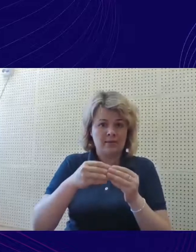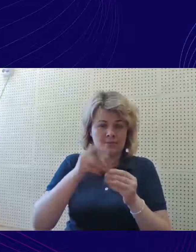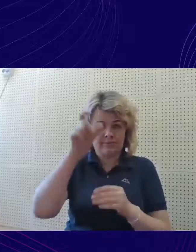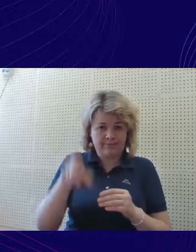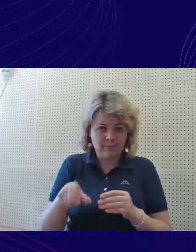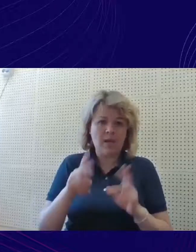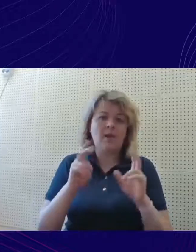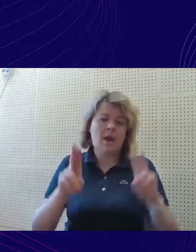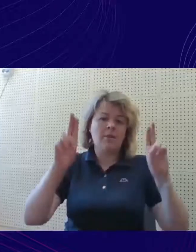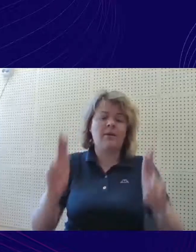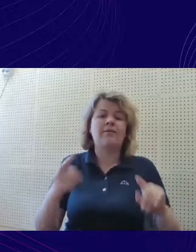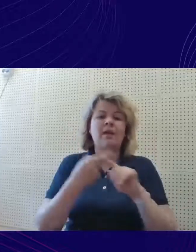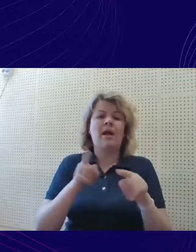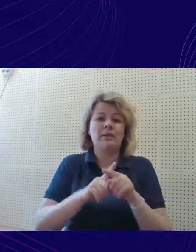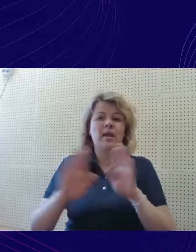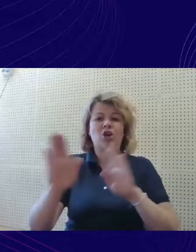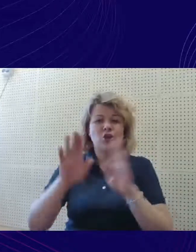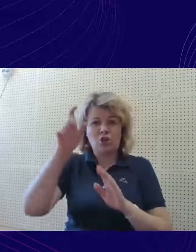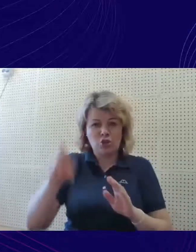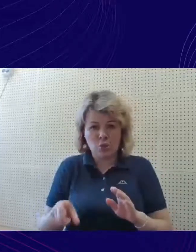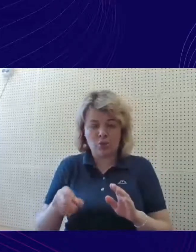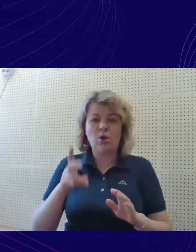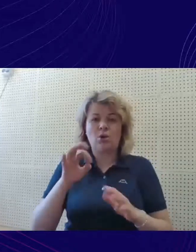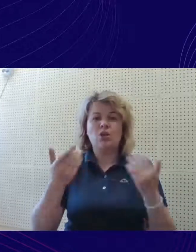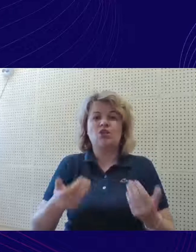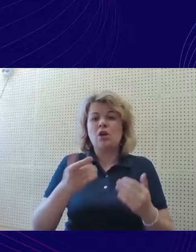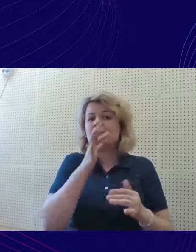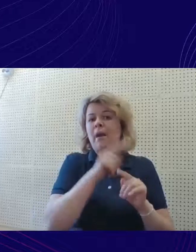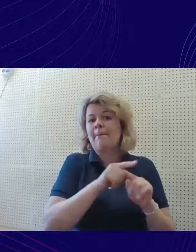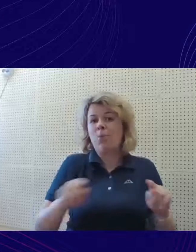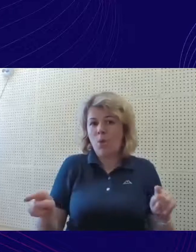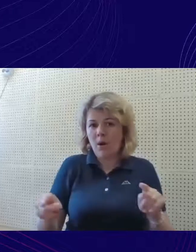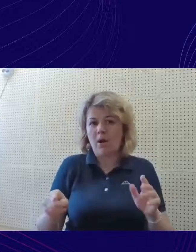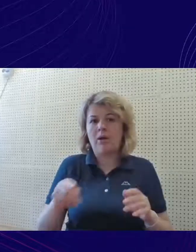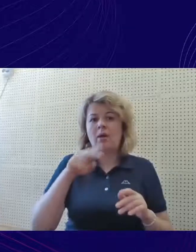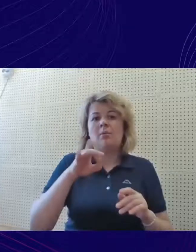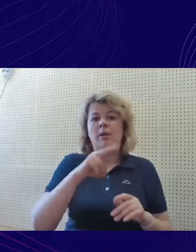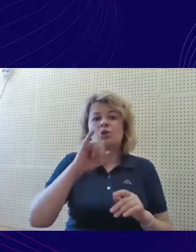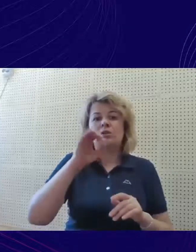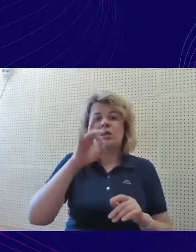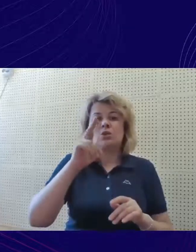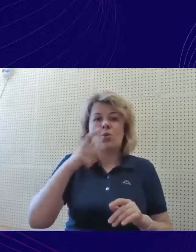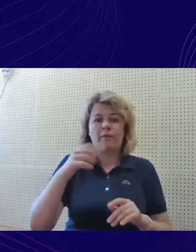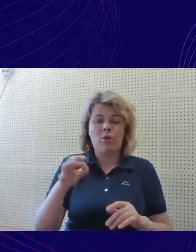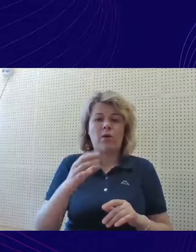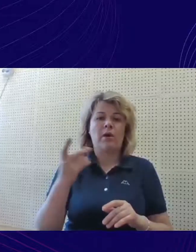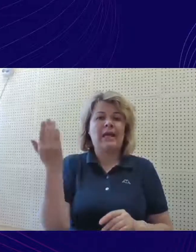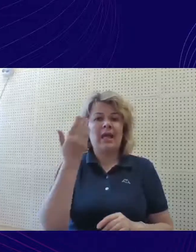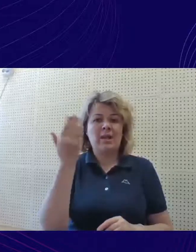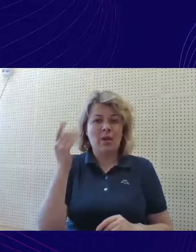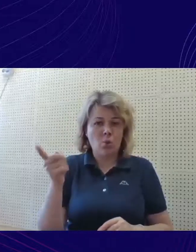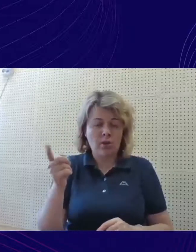сейчас эпоха продюсерского кинематографа и часто решения основные, главные принимает